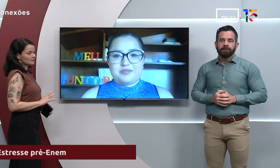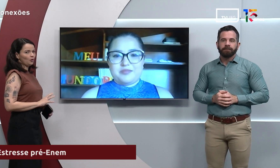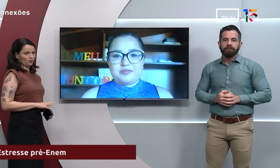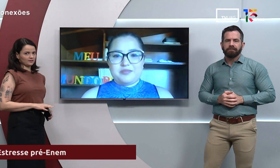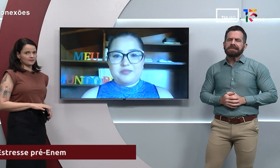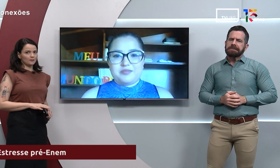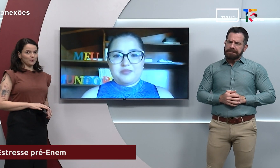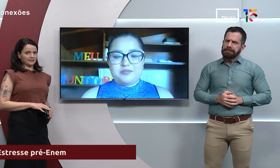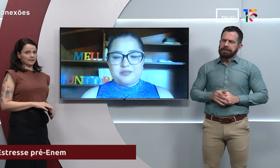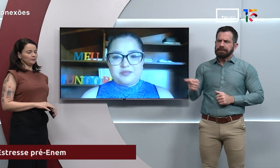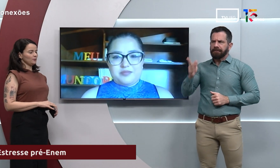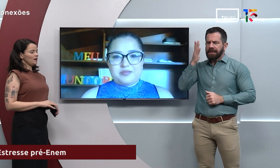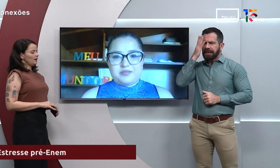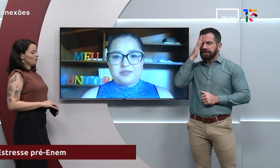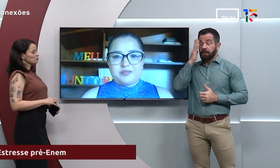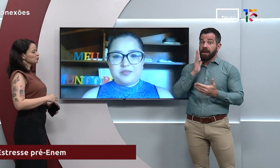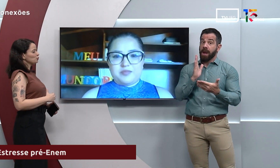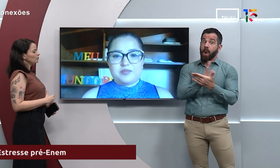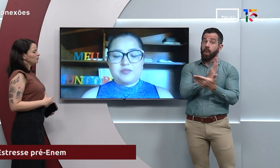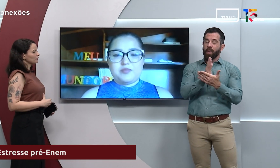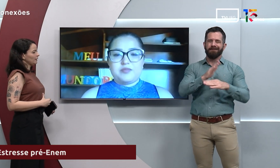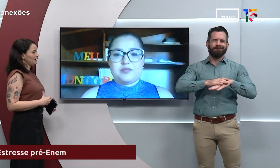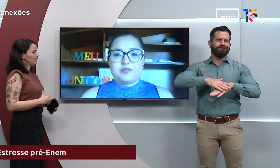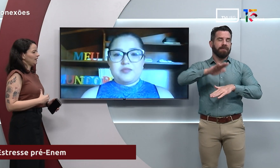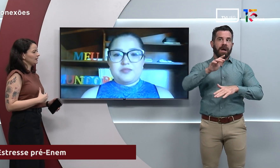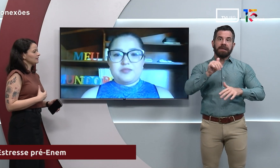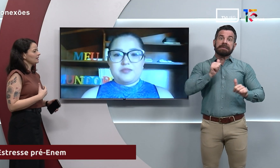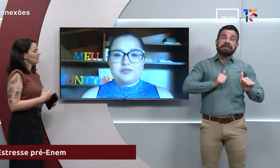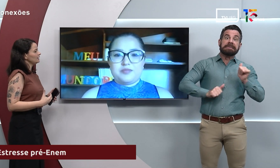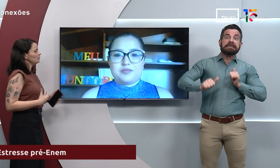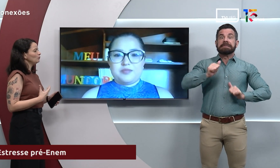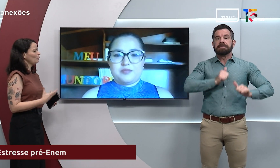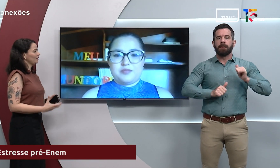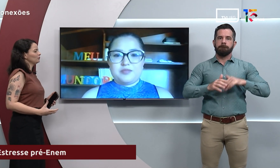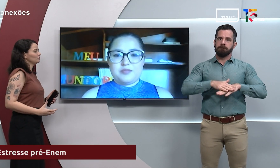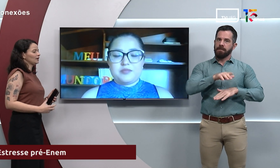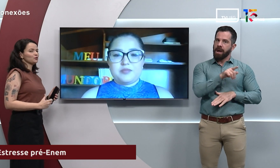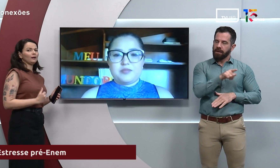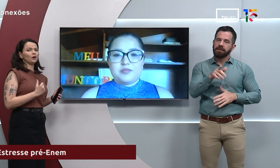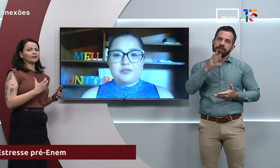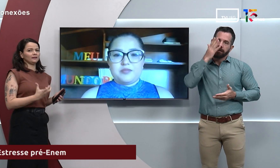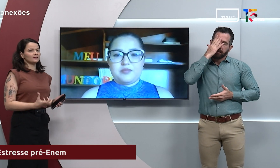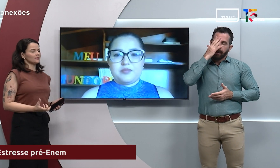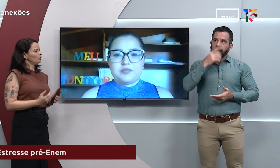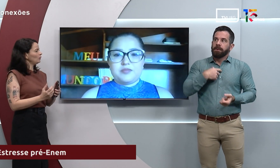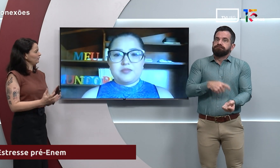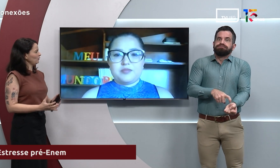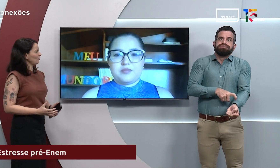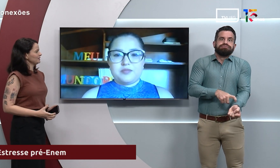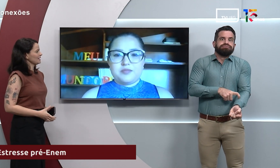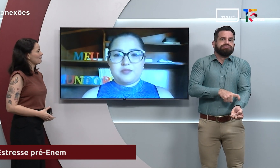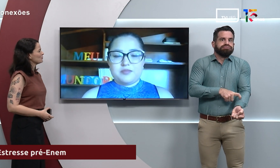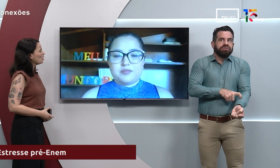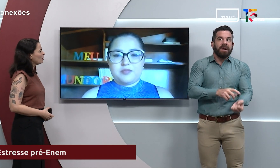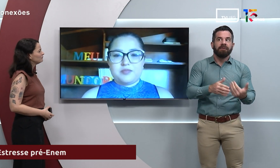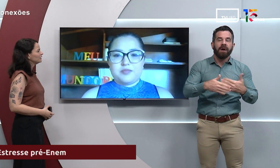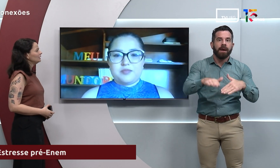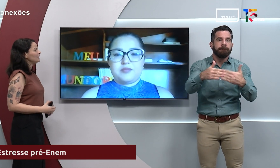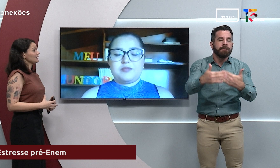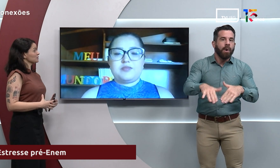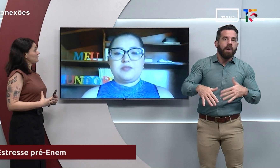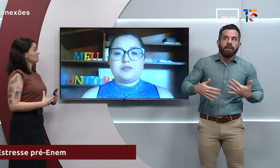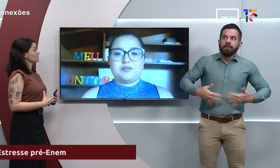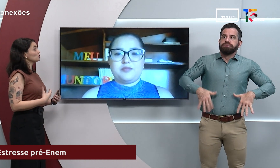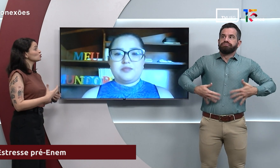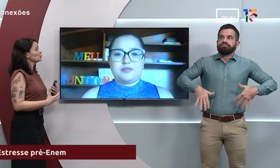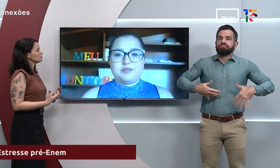para aquelas pessoas que são mais ansiosas, que, por exemplo, costumam ter aí um momento, né, de maior tensão quando vão começar a prova,